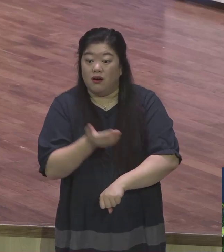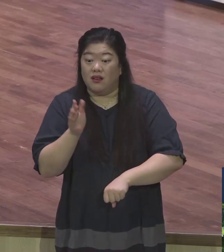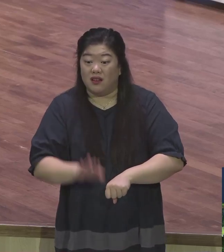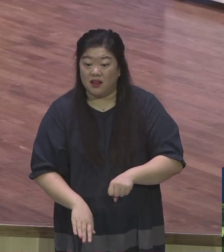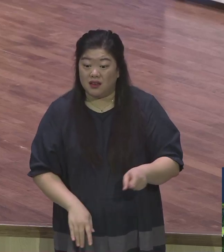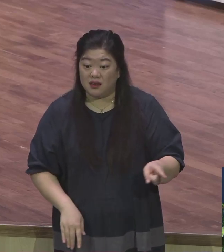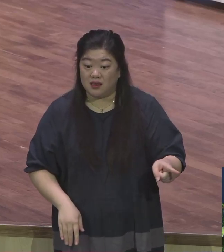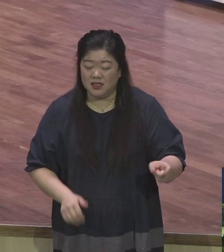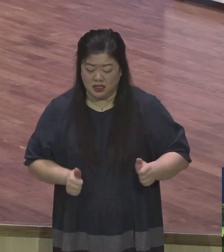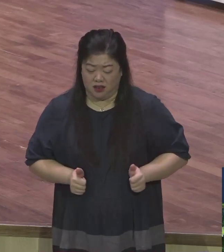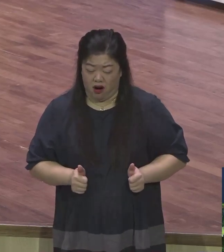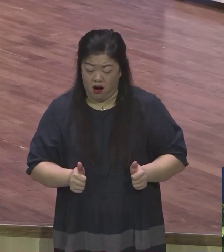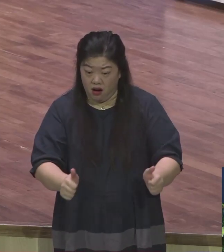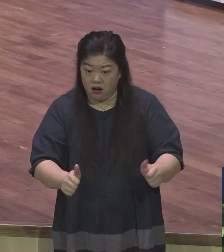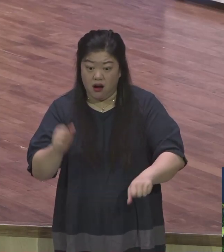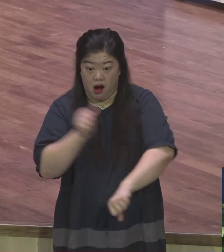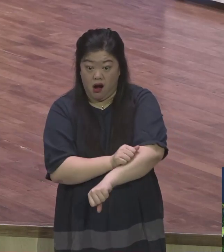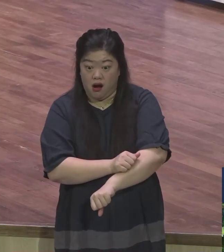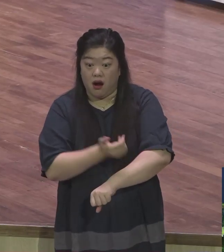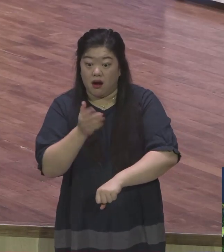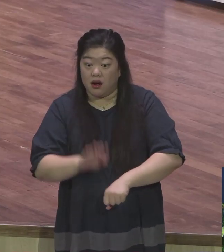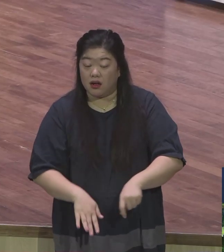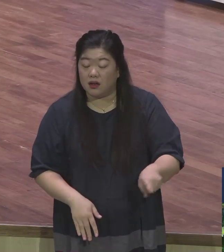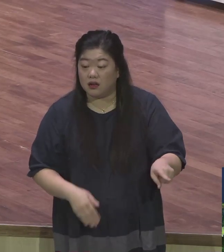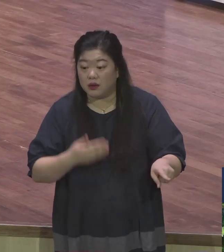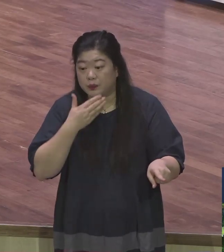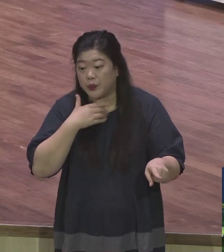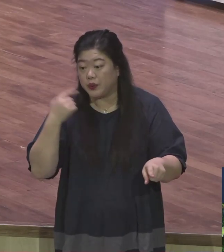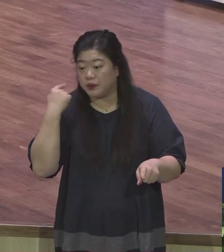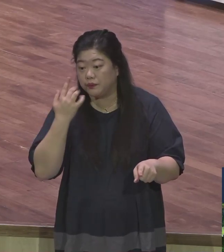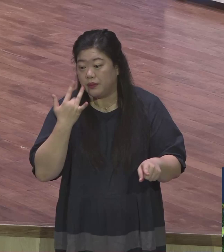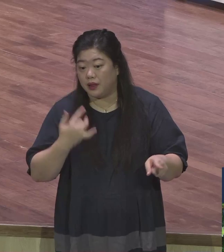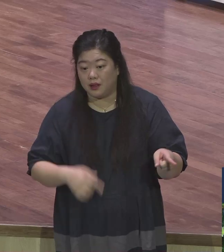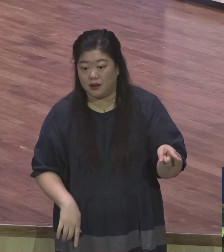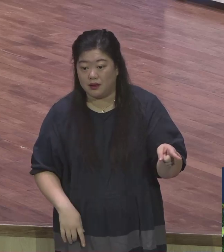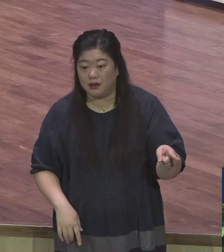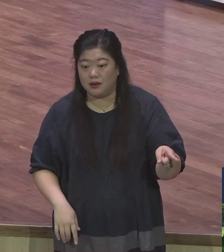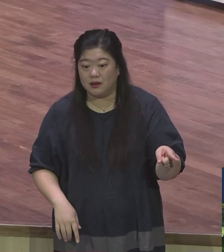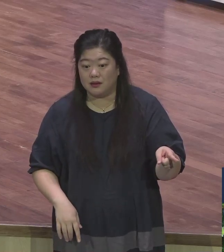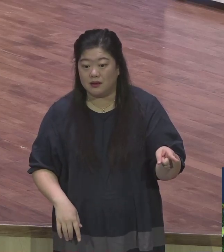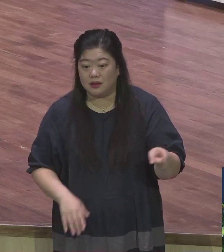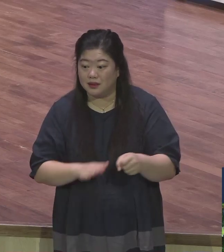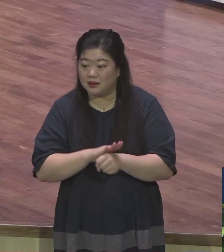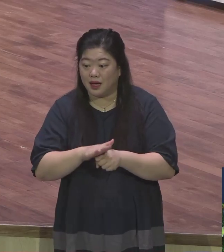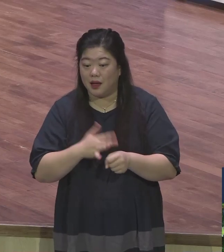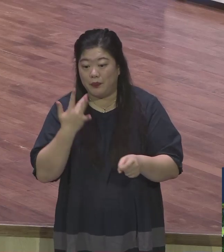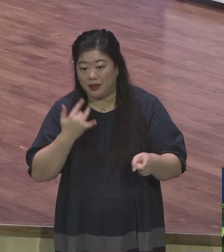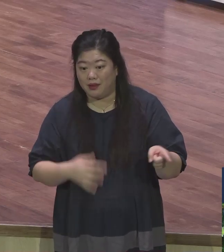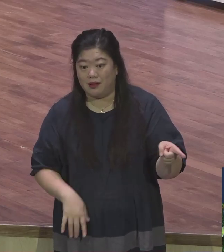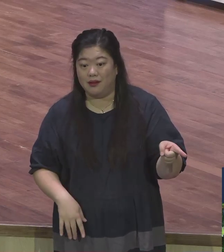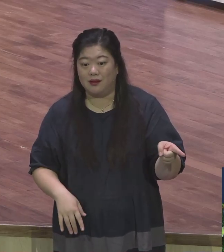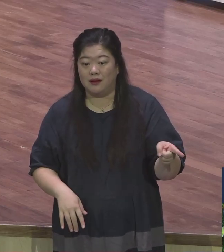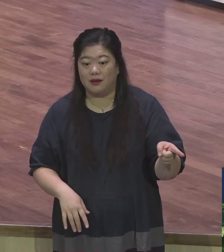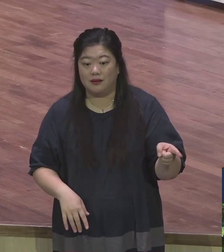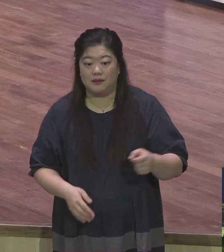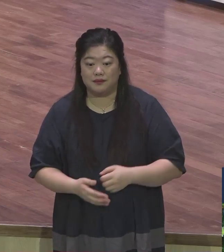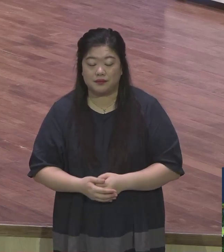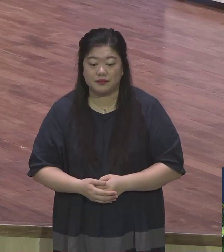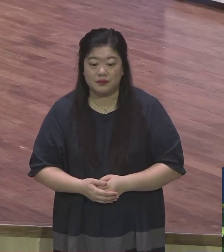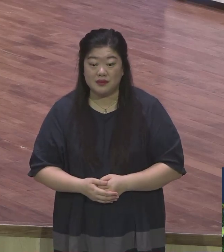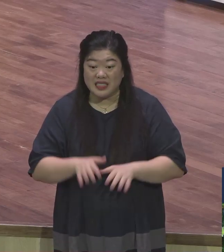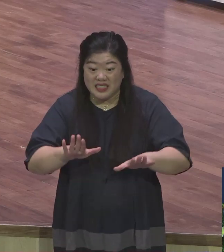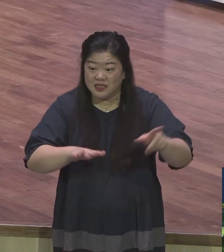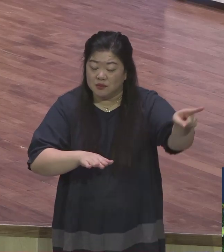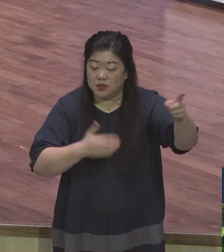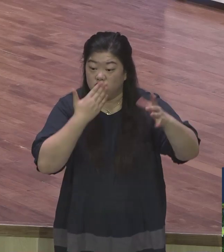열심 또 열심 열심이 특심이에요. 그냥 율법 지키는데 지금도